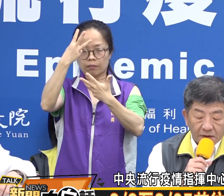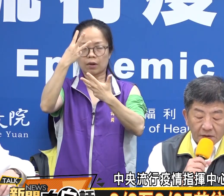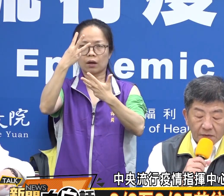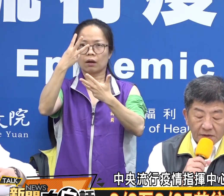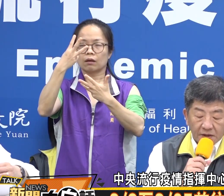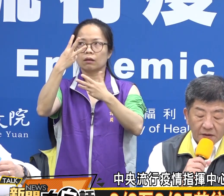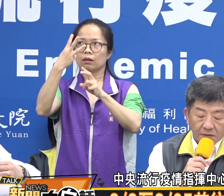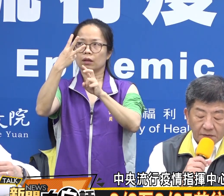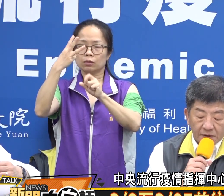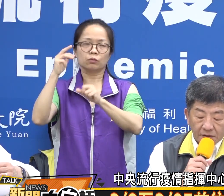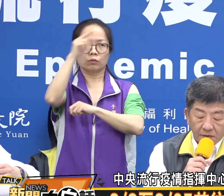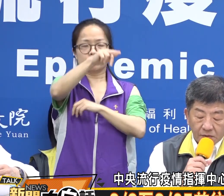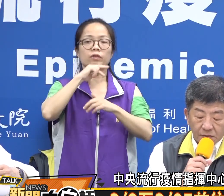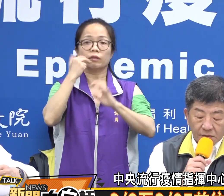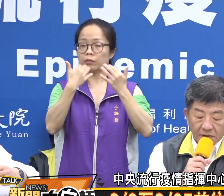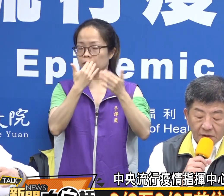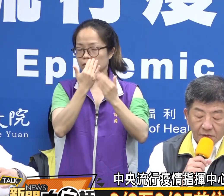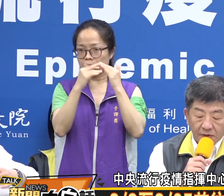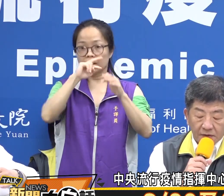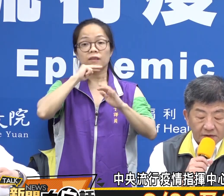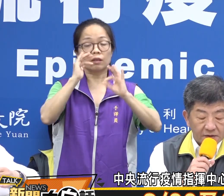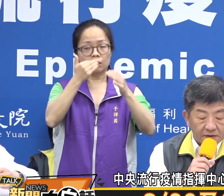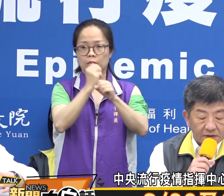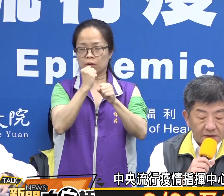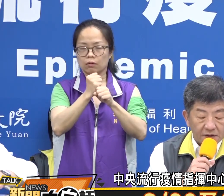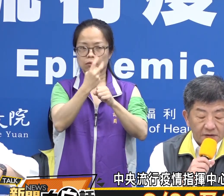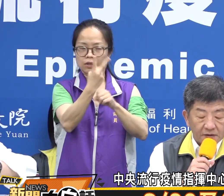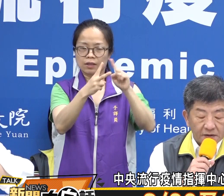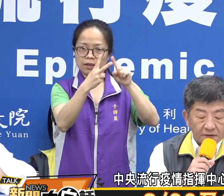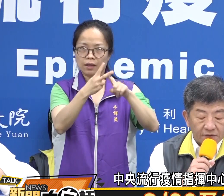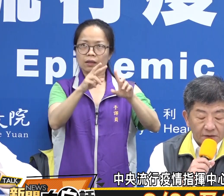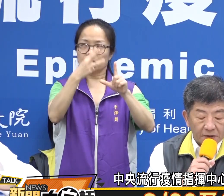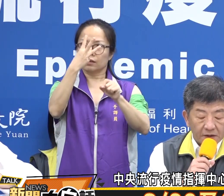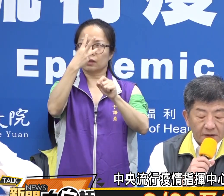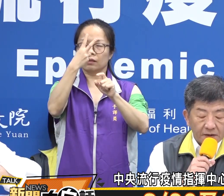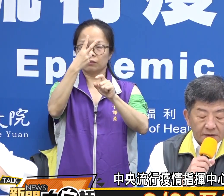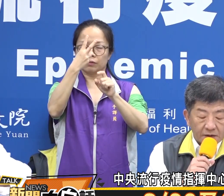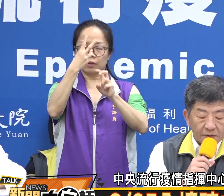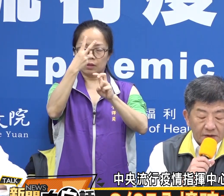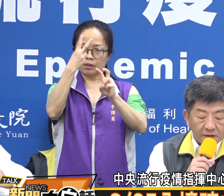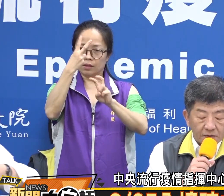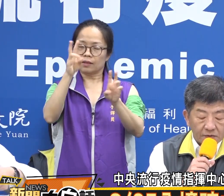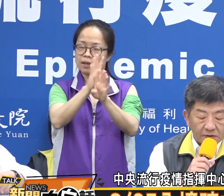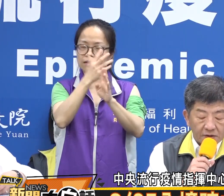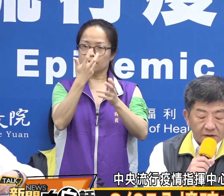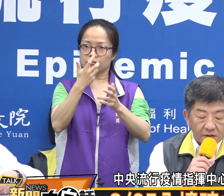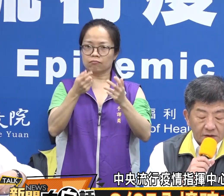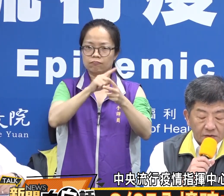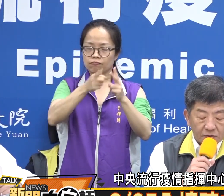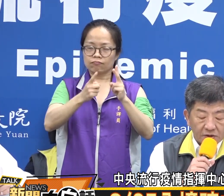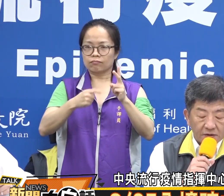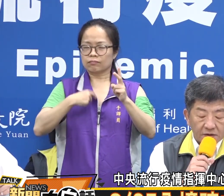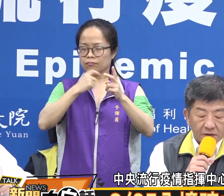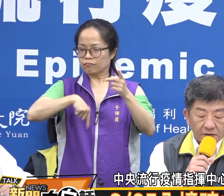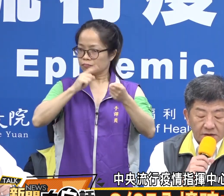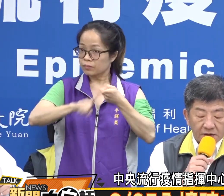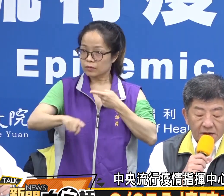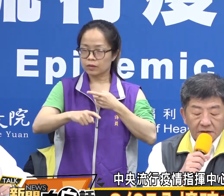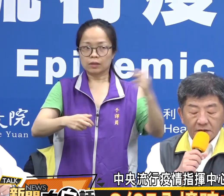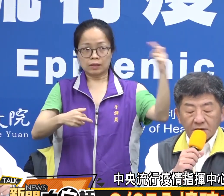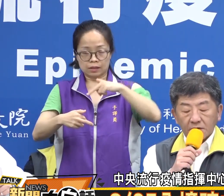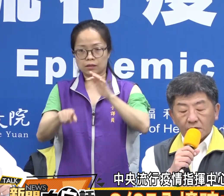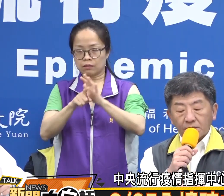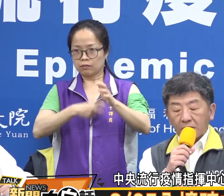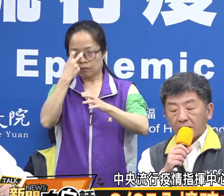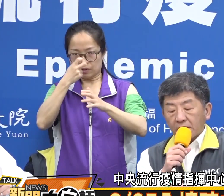3月8日至25日前往英国洽工，两人陆续3月20日及23日发病，3月25日入境时由